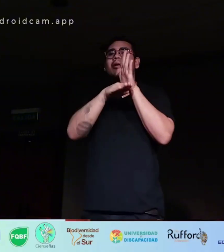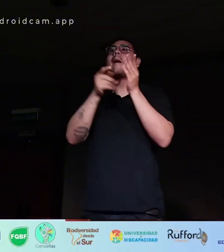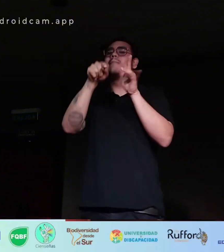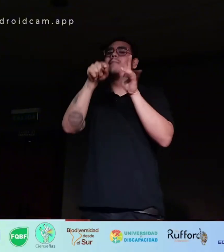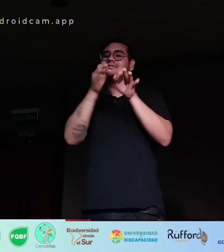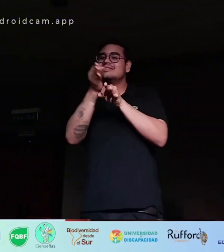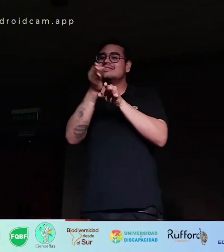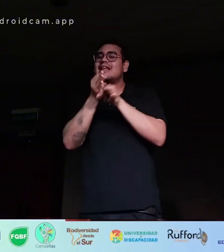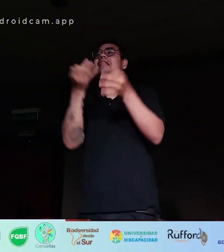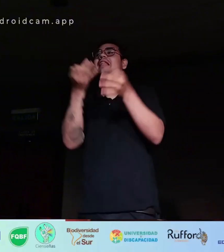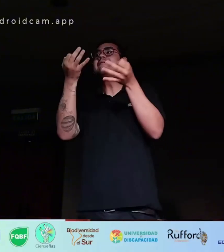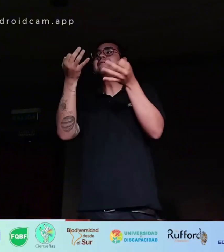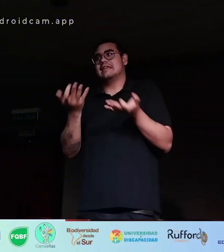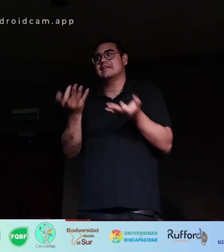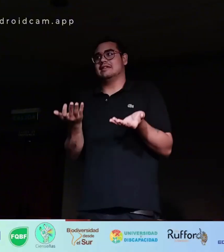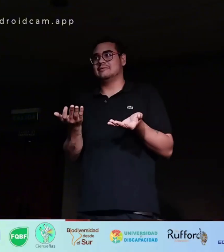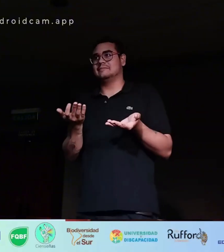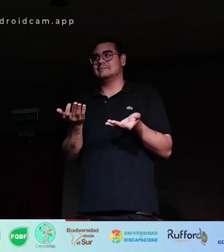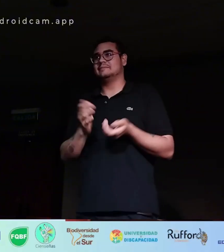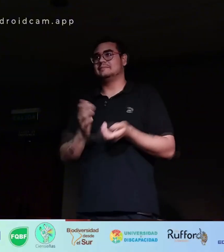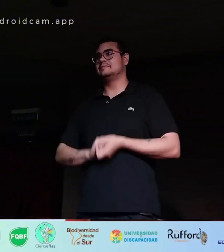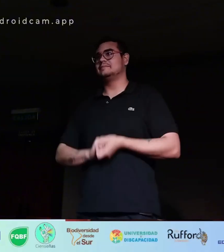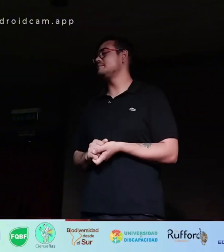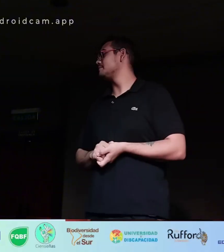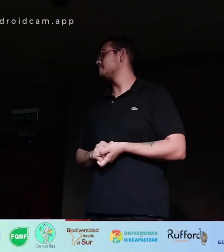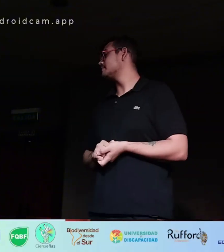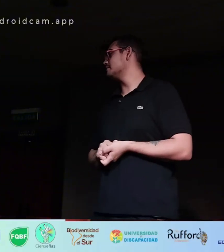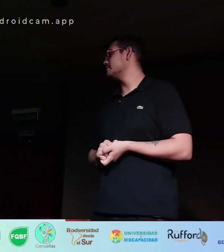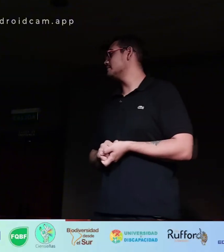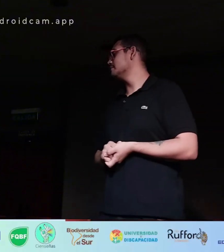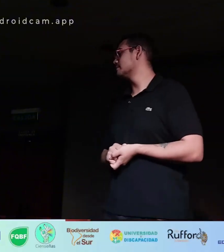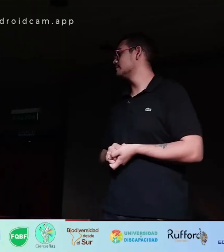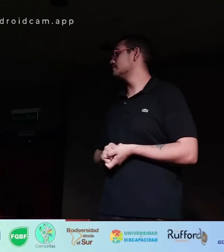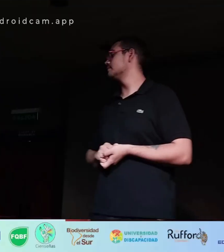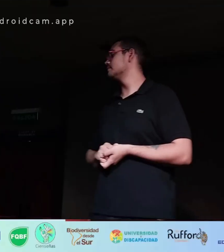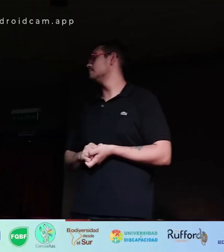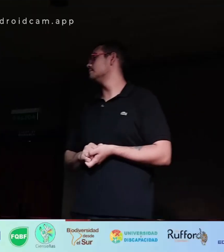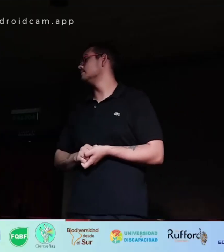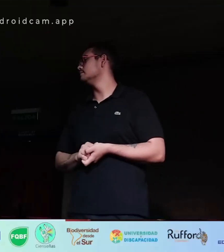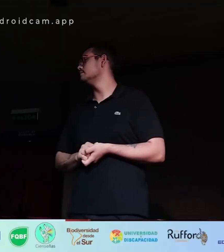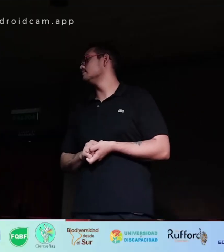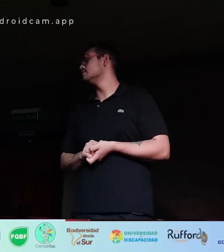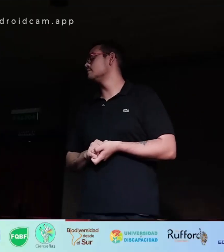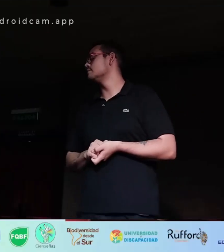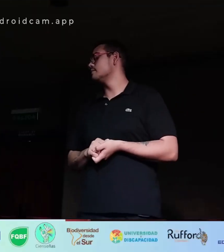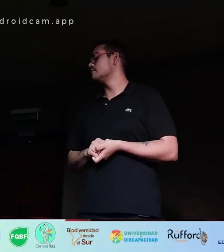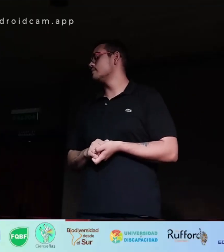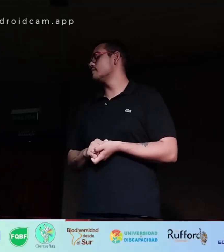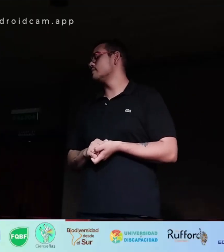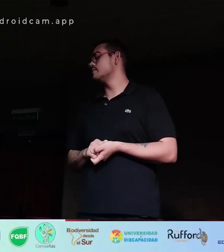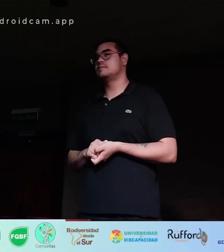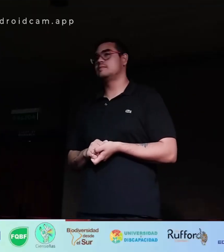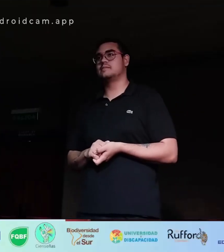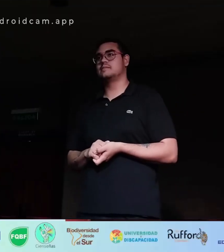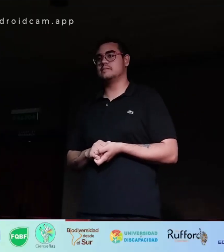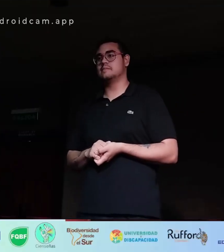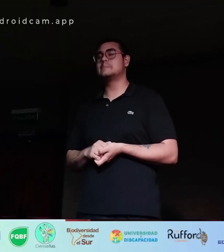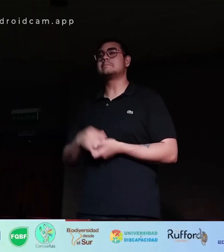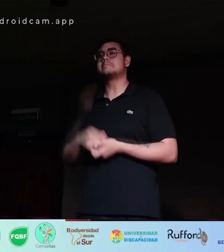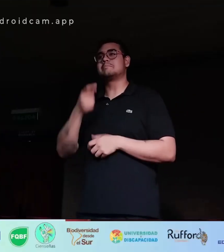Sí, también mencionar que la idea, que si siguen avanzando, porque yo incito a mis compañeros de la